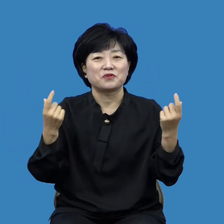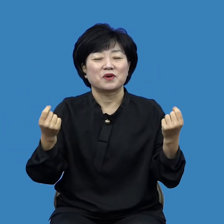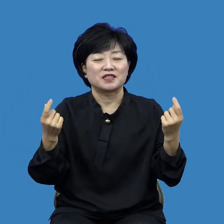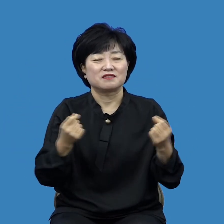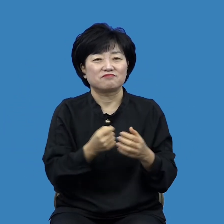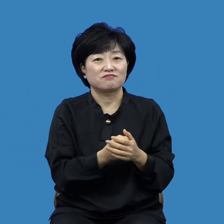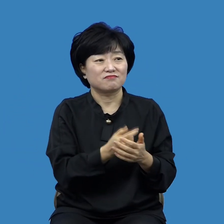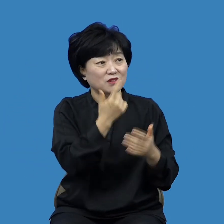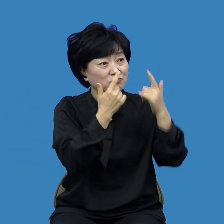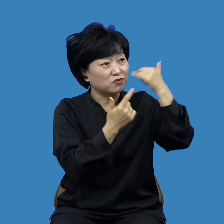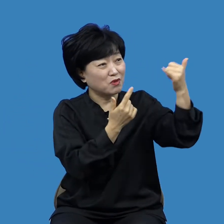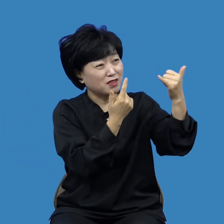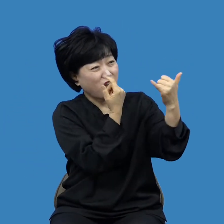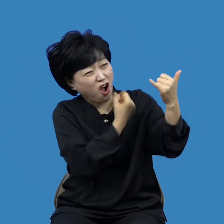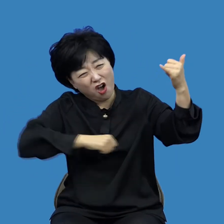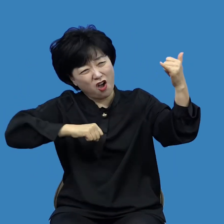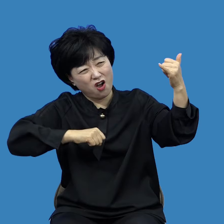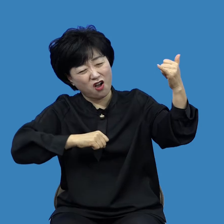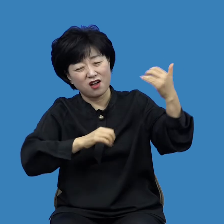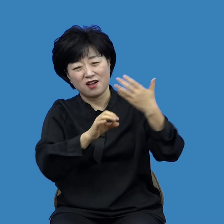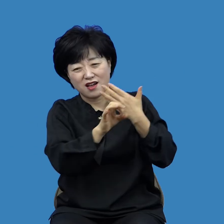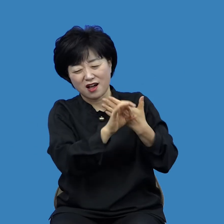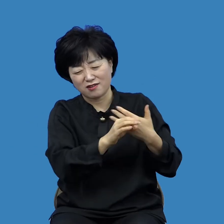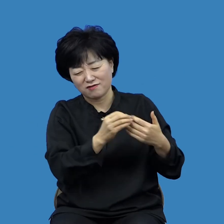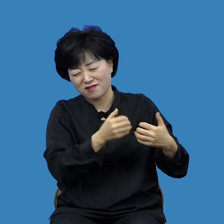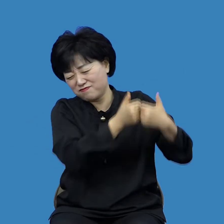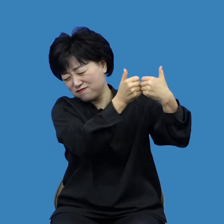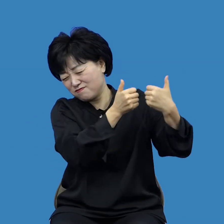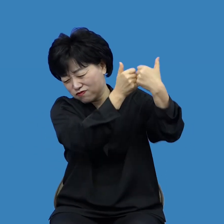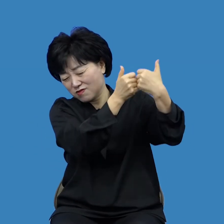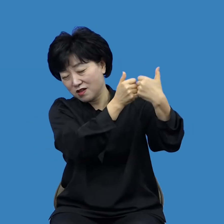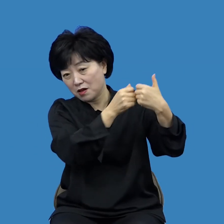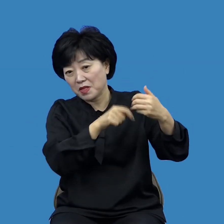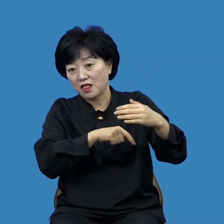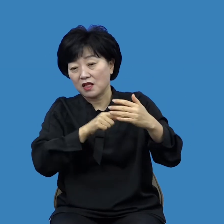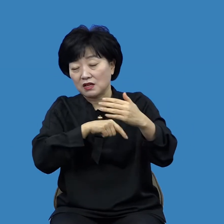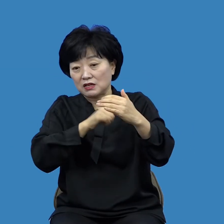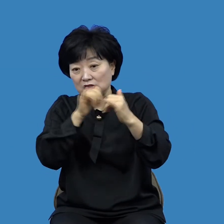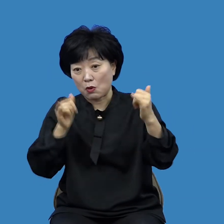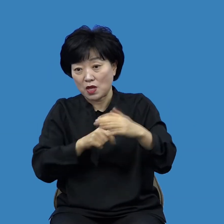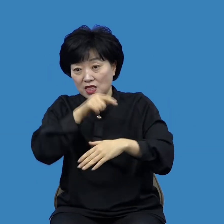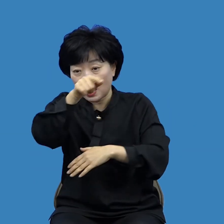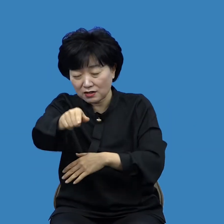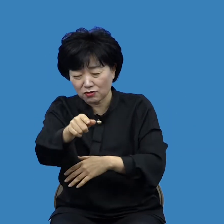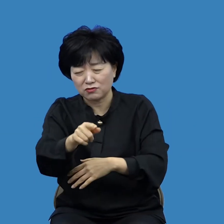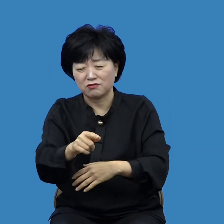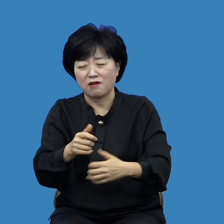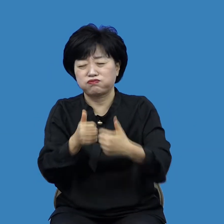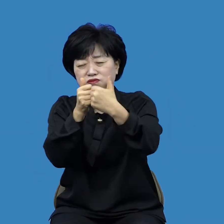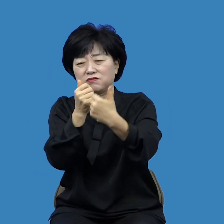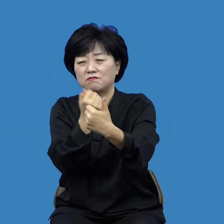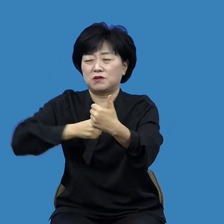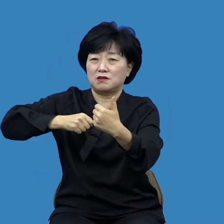거역하고 반역하는 태도를 가지게 된다는 거예요. 이게 결국 자기 손해지. 그러므로 기억하십시오. 자녀들은